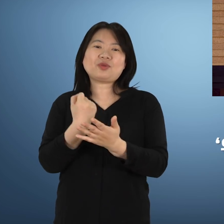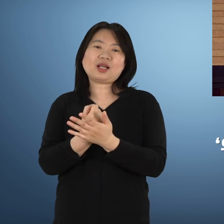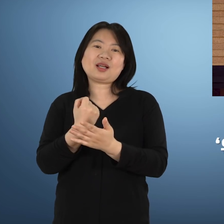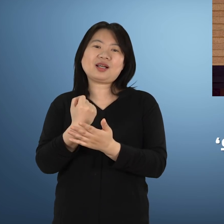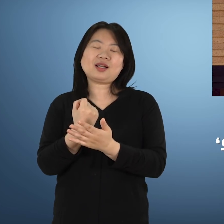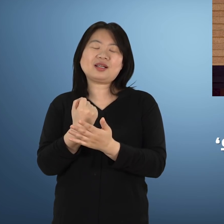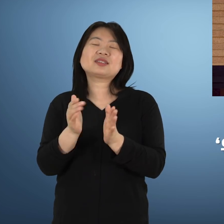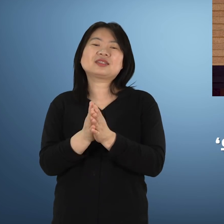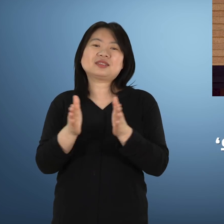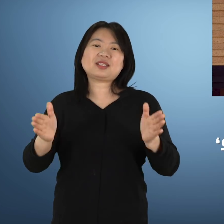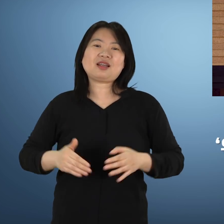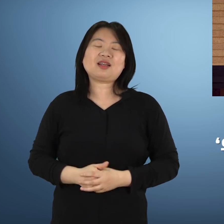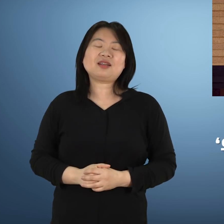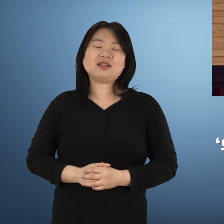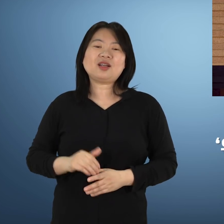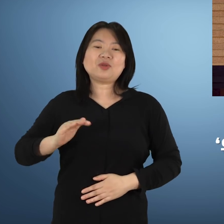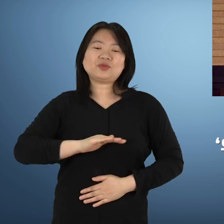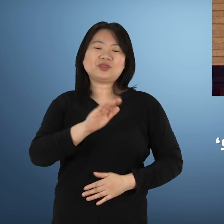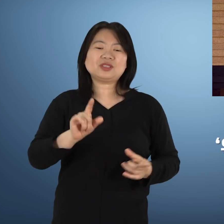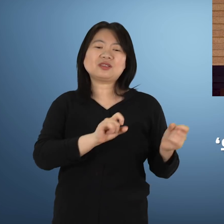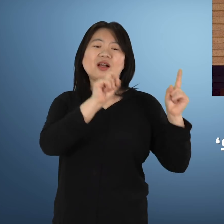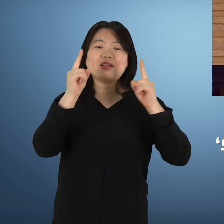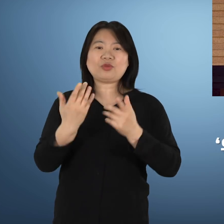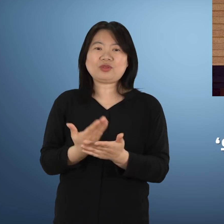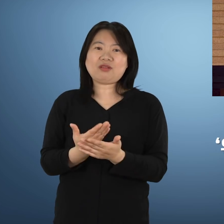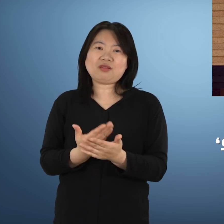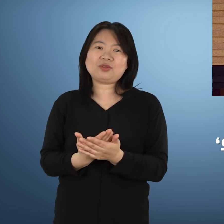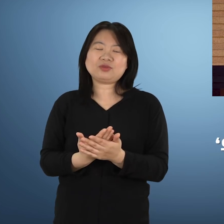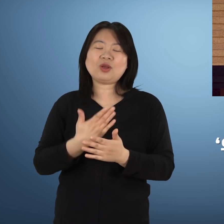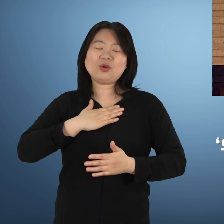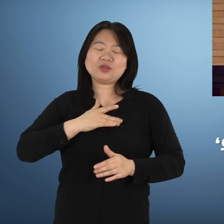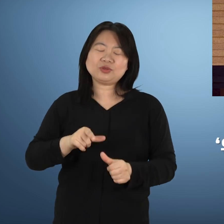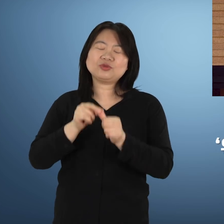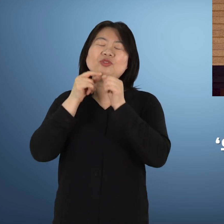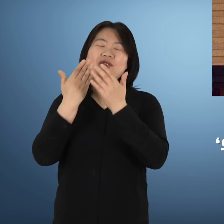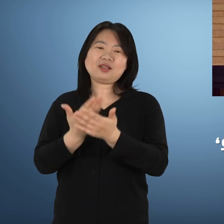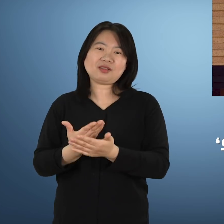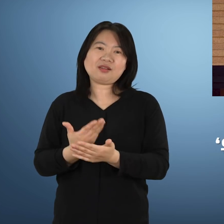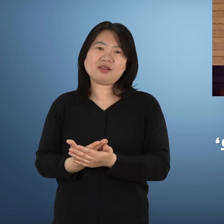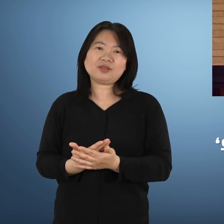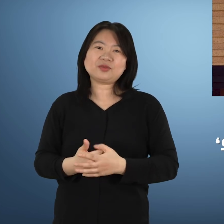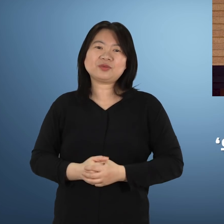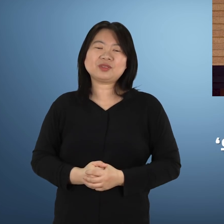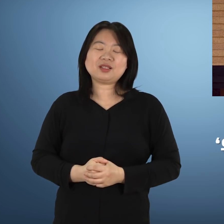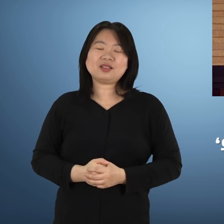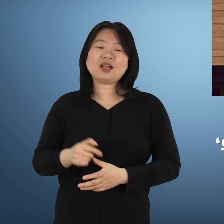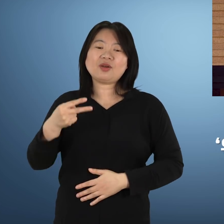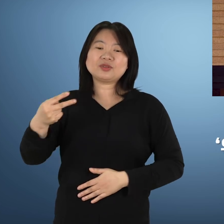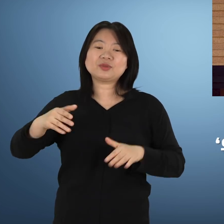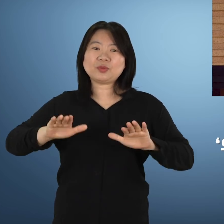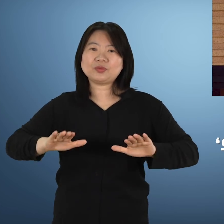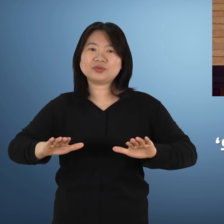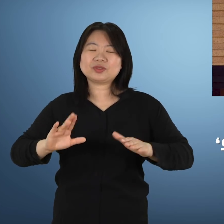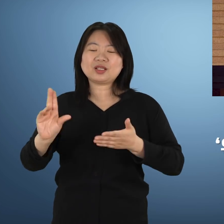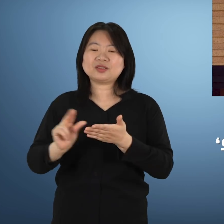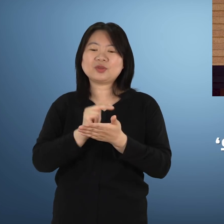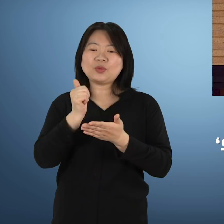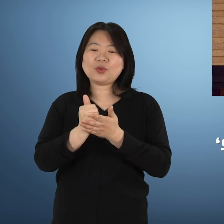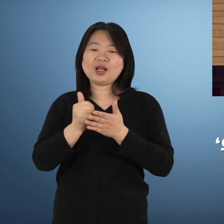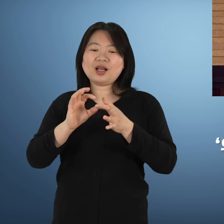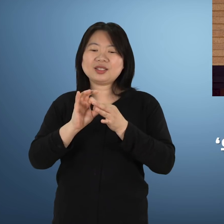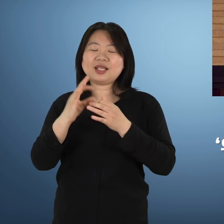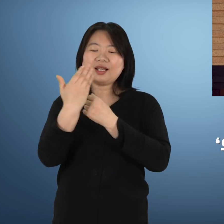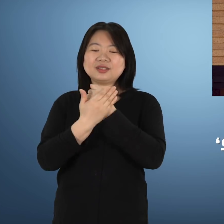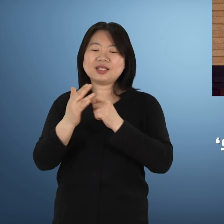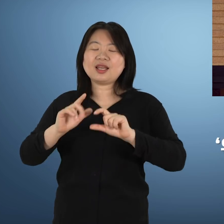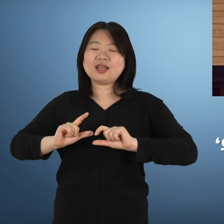돼요. 우리를 살려주세요. 우리를 구원해 주세요. 그것이 오늘 여호와의